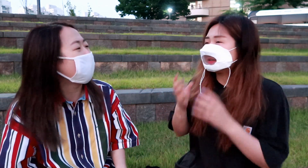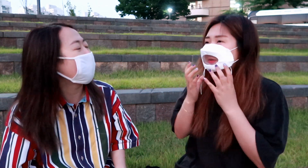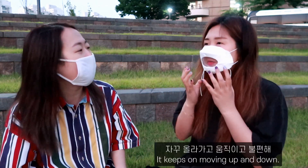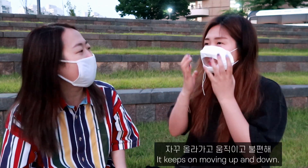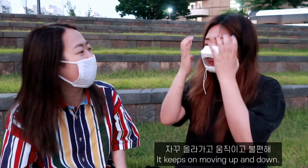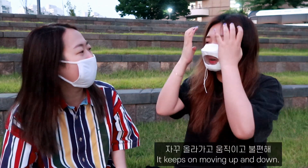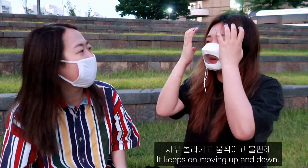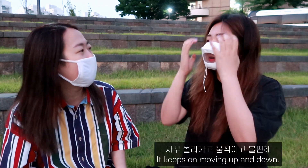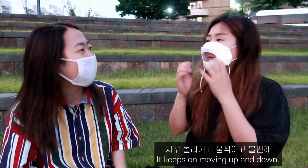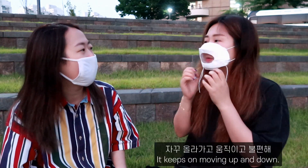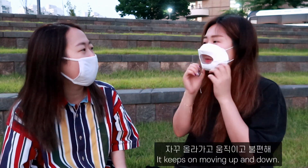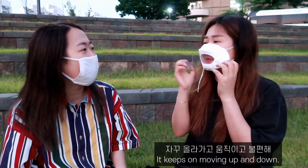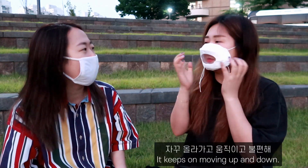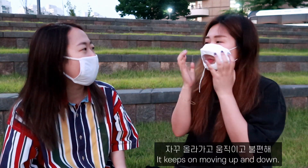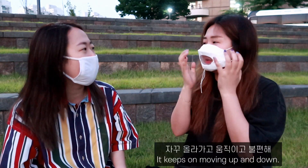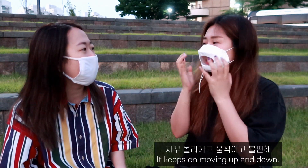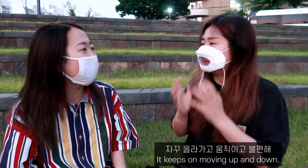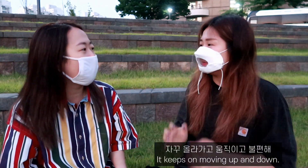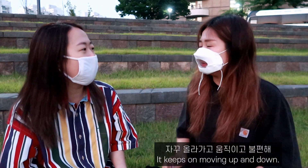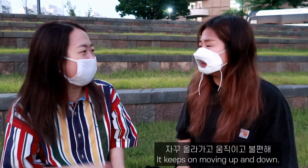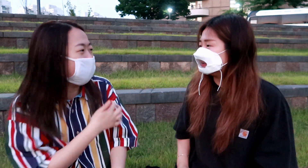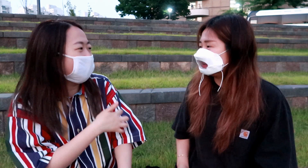자꾸 올라가고 움직이고. 불편,